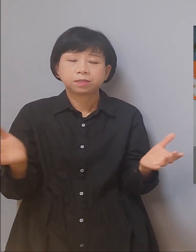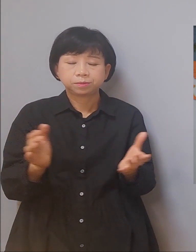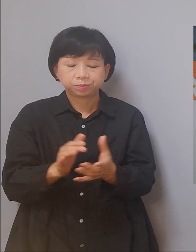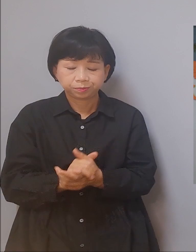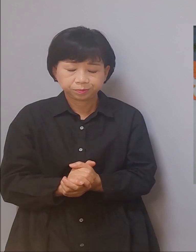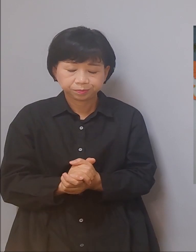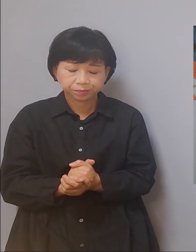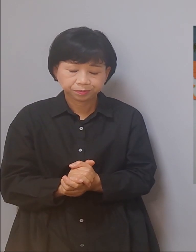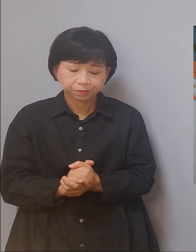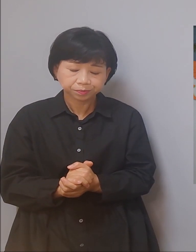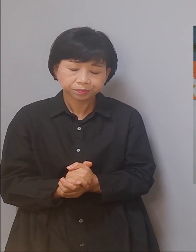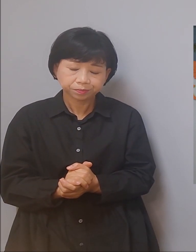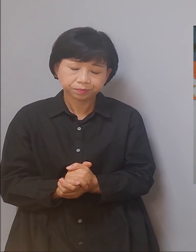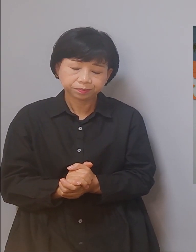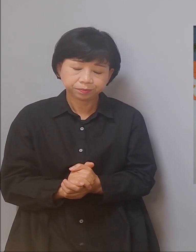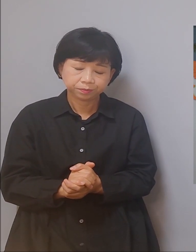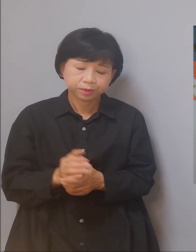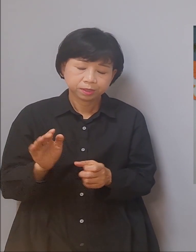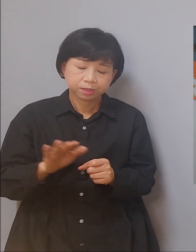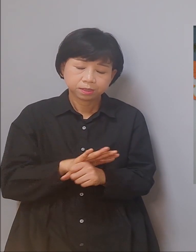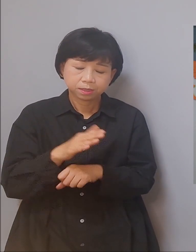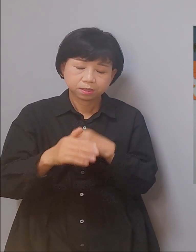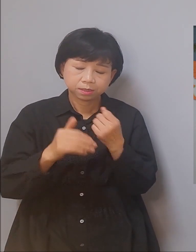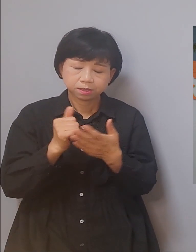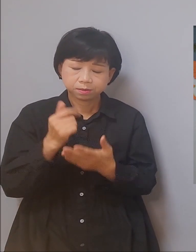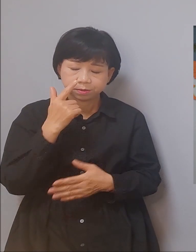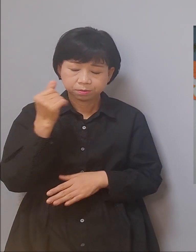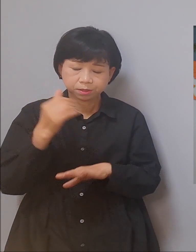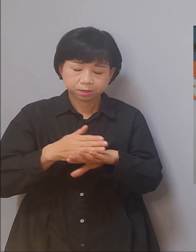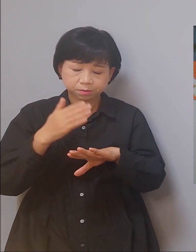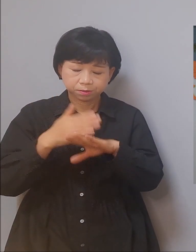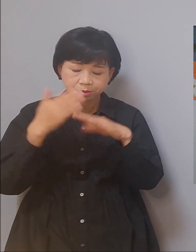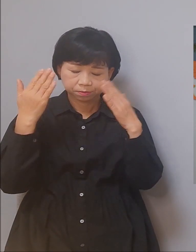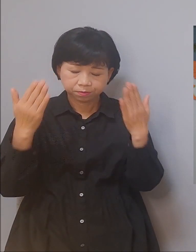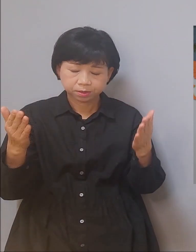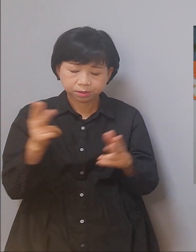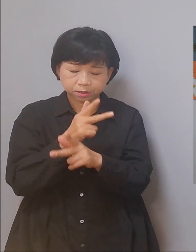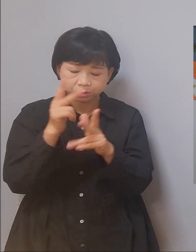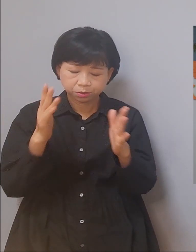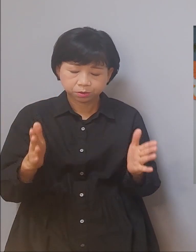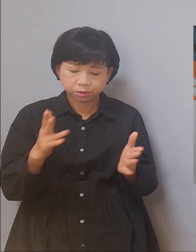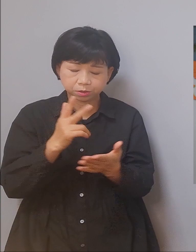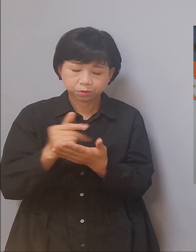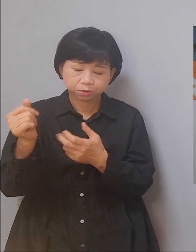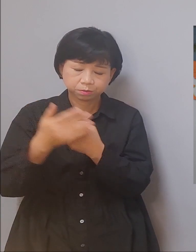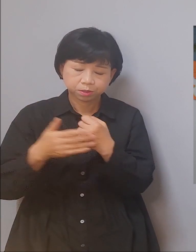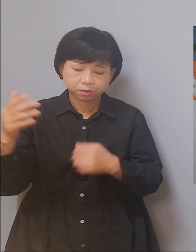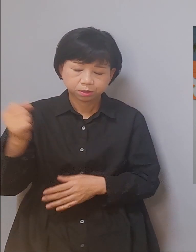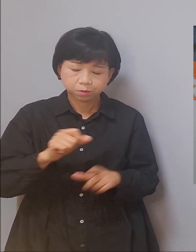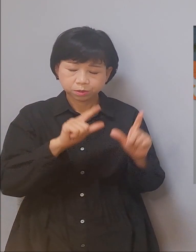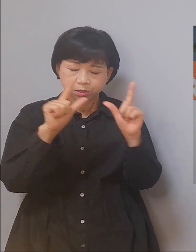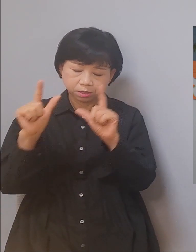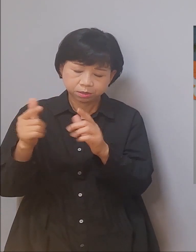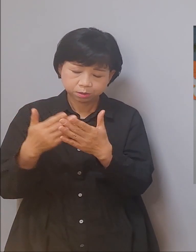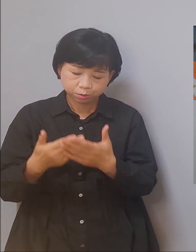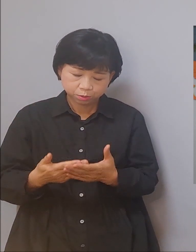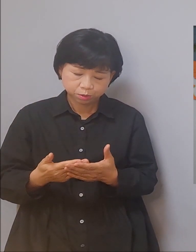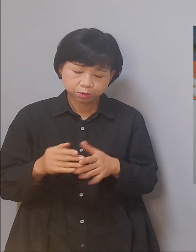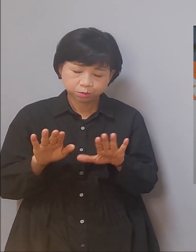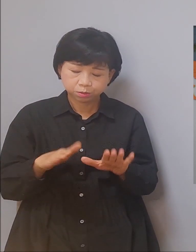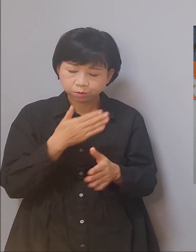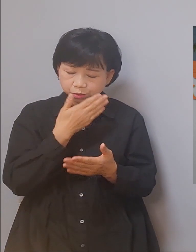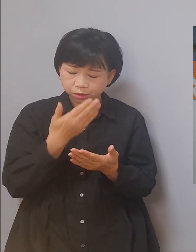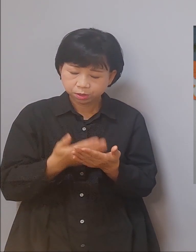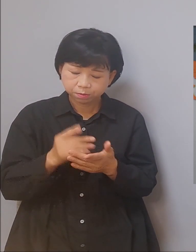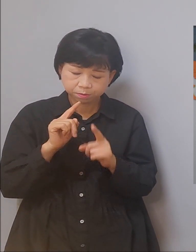아멘. 사랑의 하나님 아버지, 감사합니다. 한 주간도 주님의 은혜 가운데 살게 하시고 오늘도